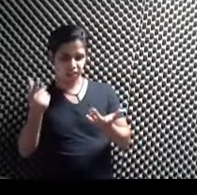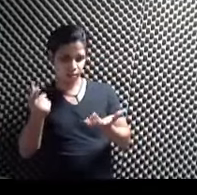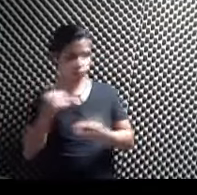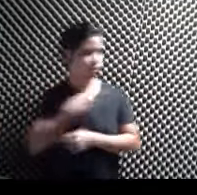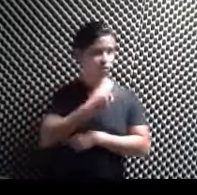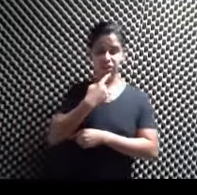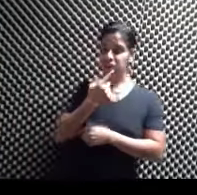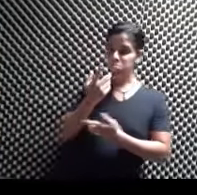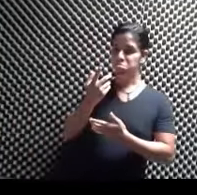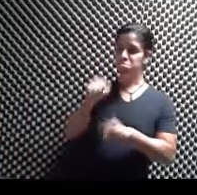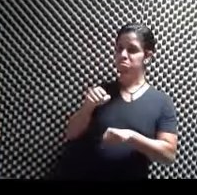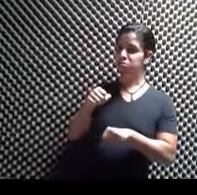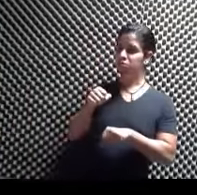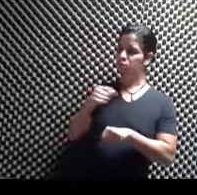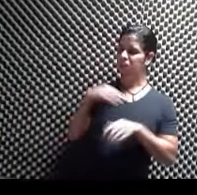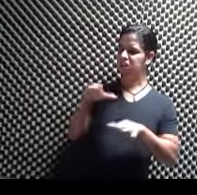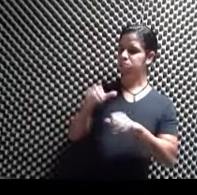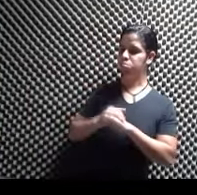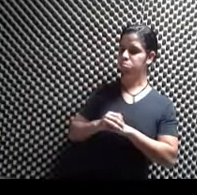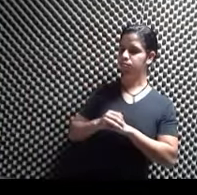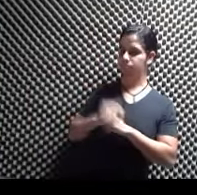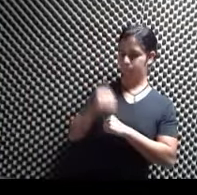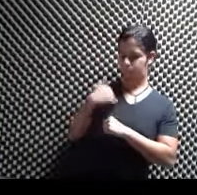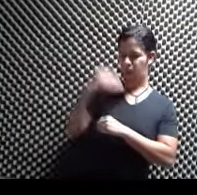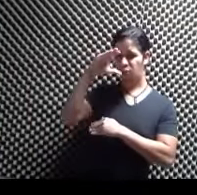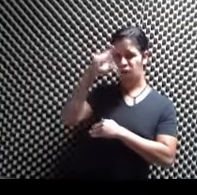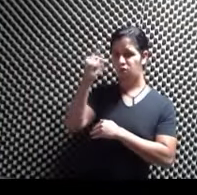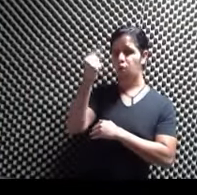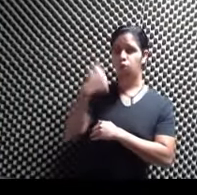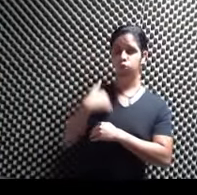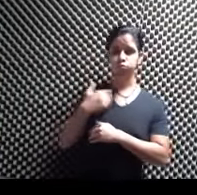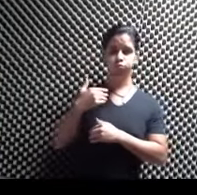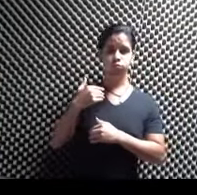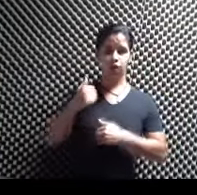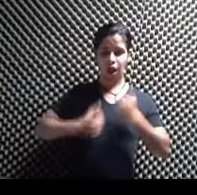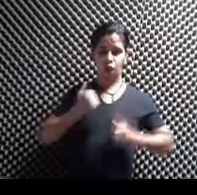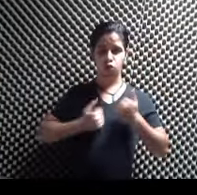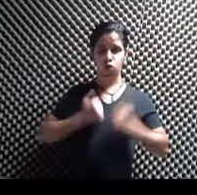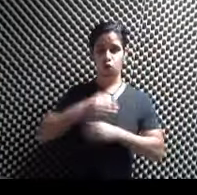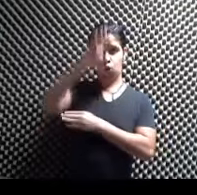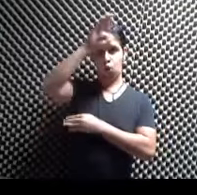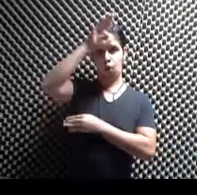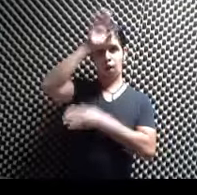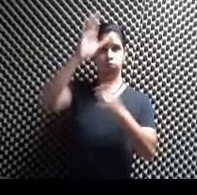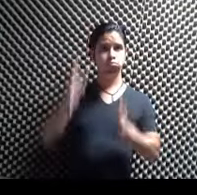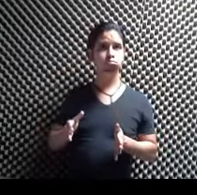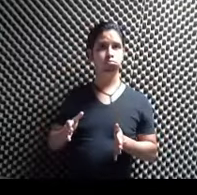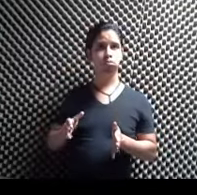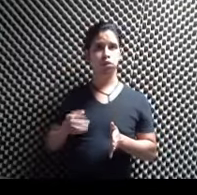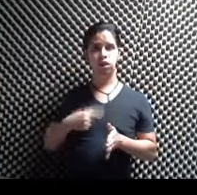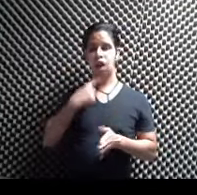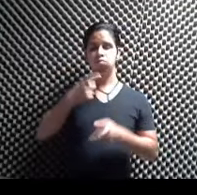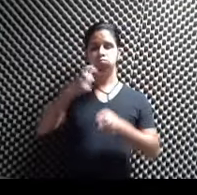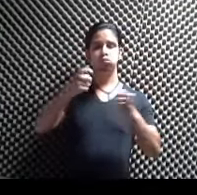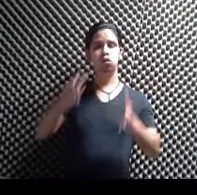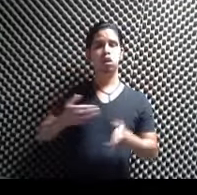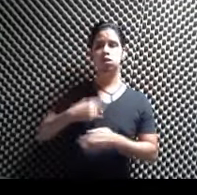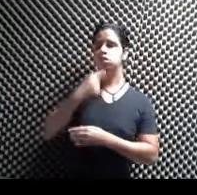te queremos, es Camilo. Que están buscando un actor cubano. Y entonces al director le dicen,